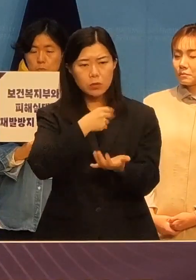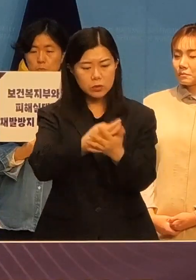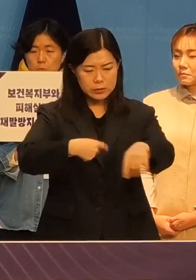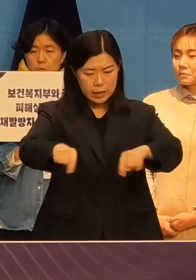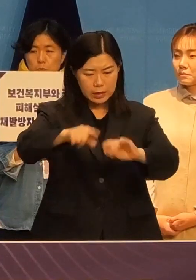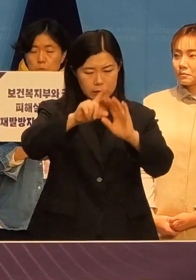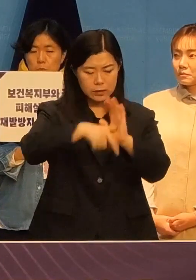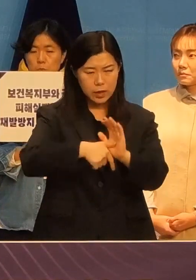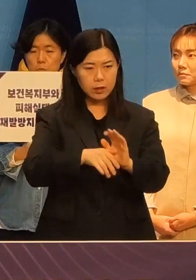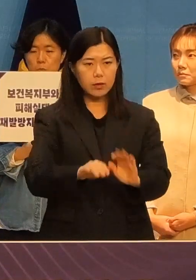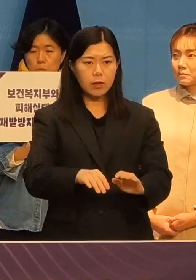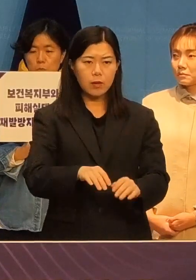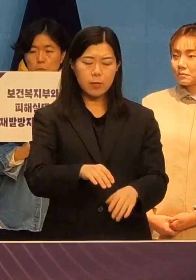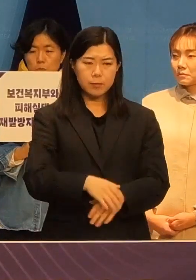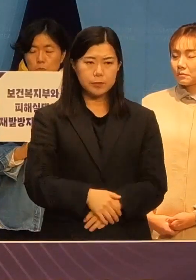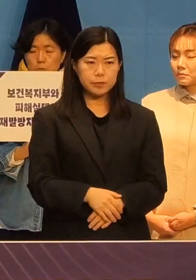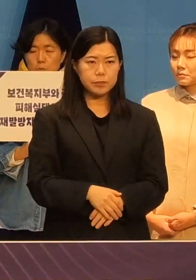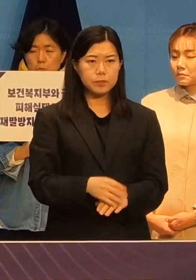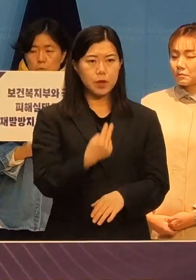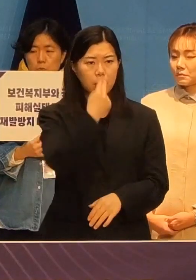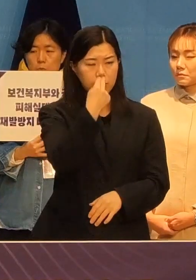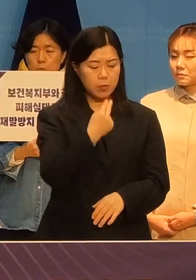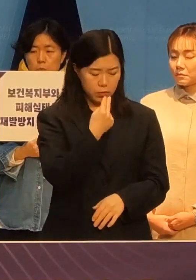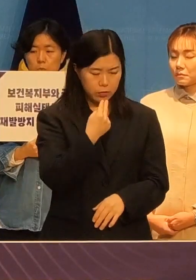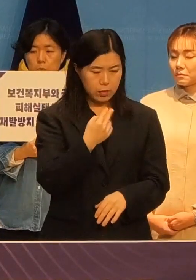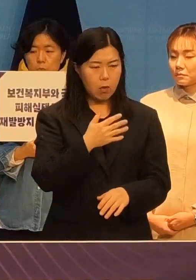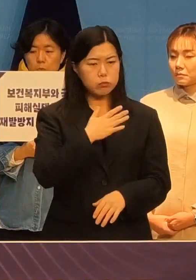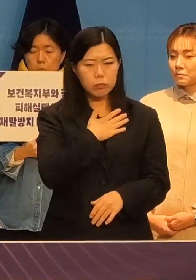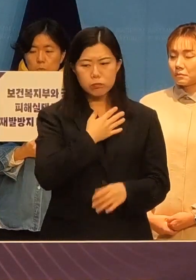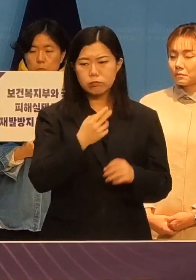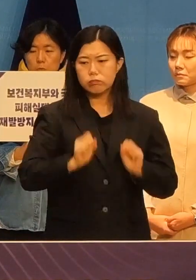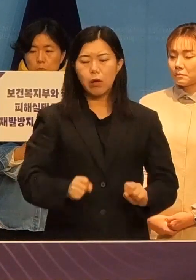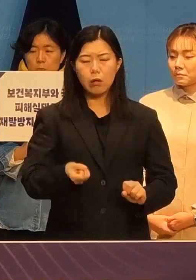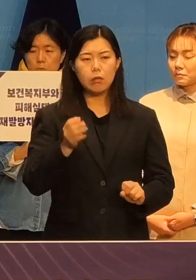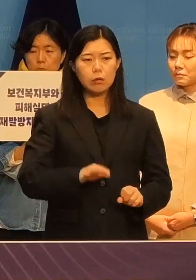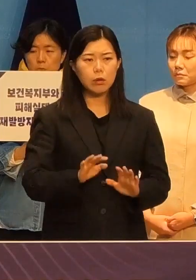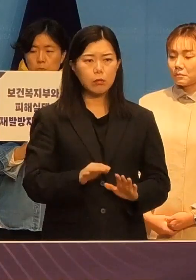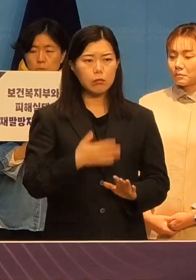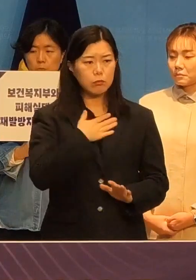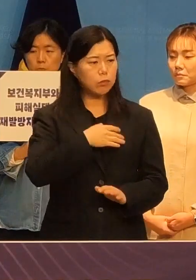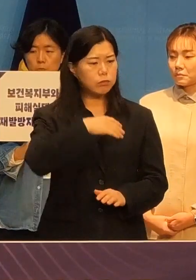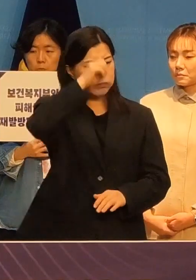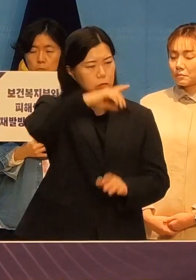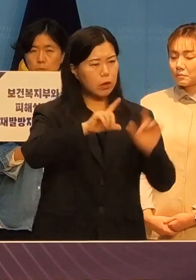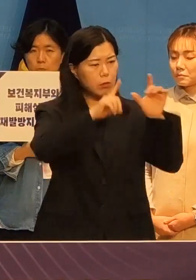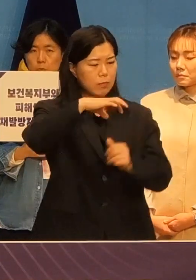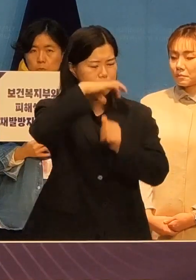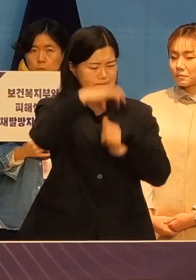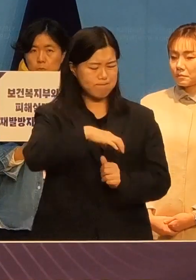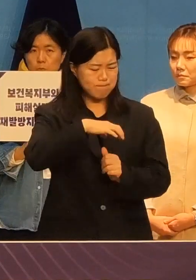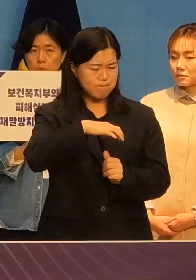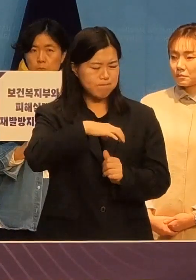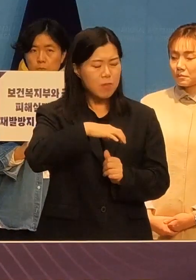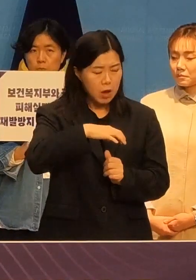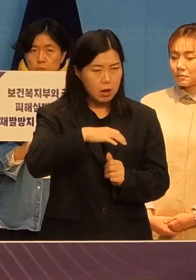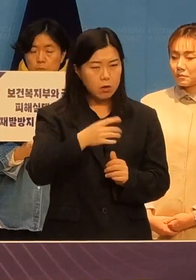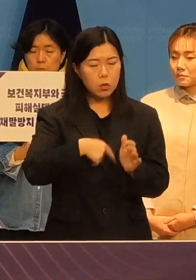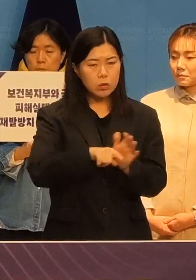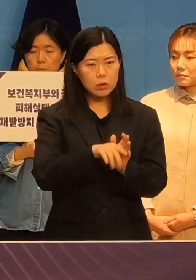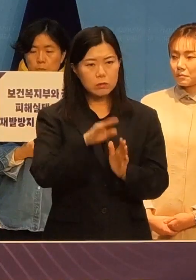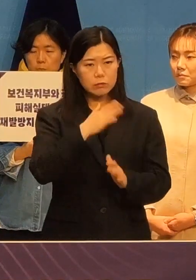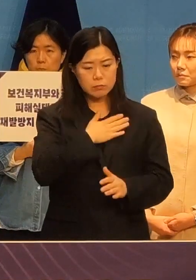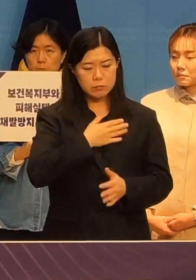함부로 생명을 좌지우지 당했던 장애인의 삶을 통제하고 억압하기 위해